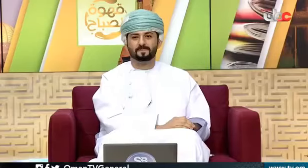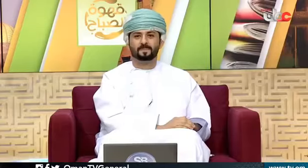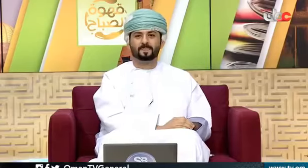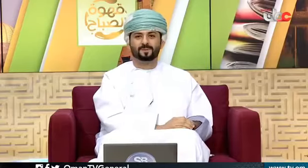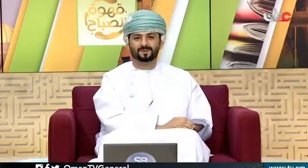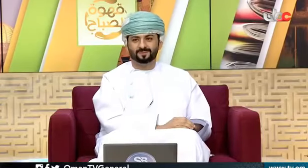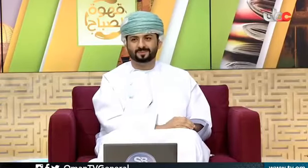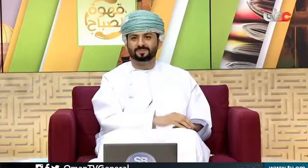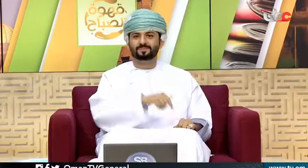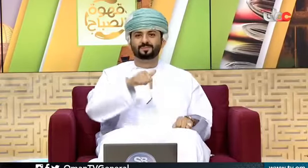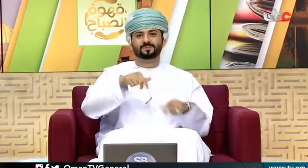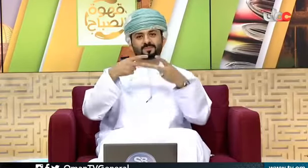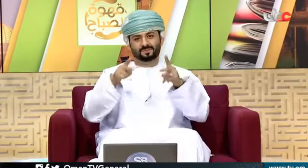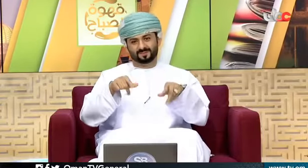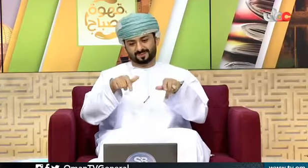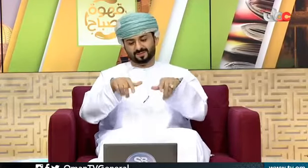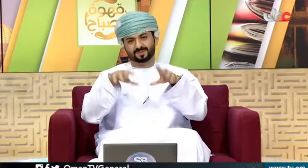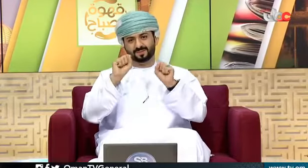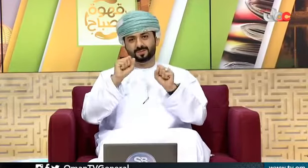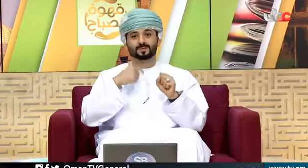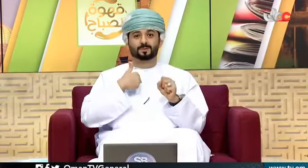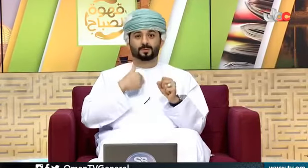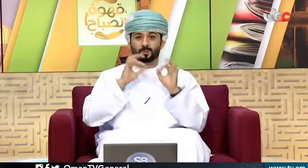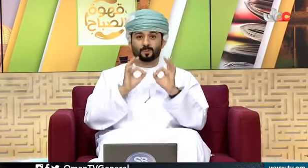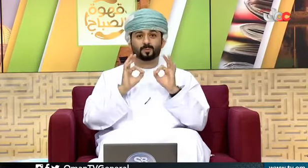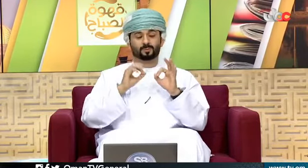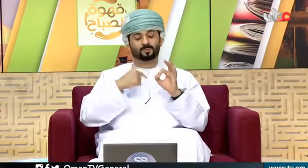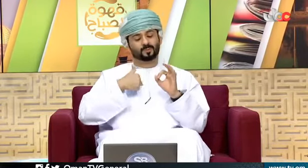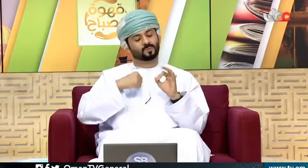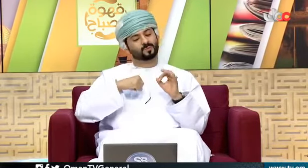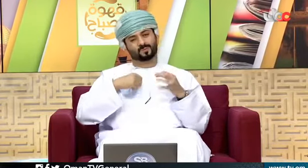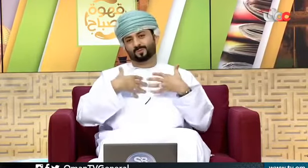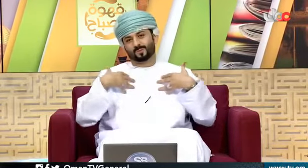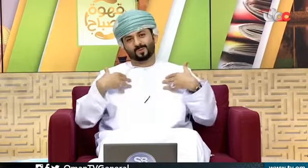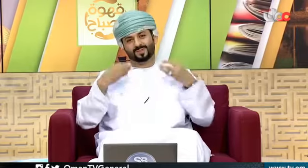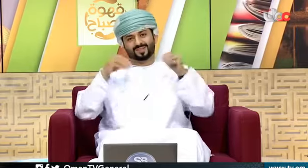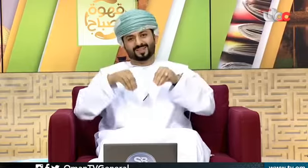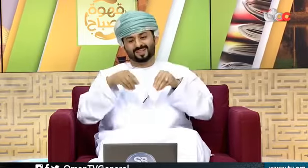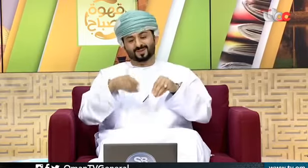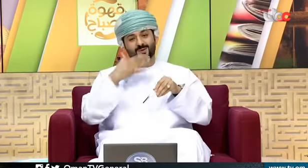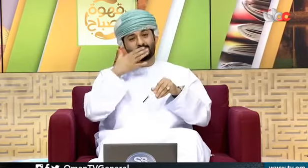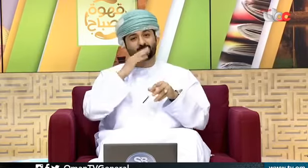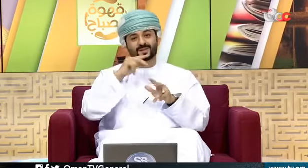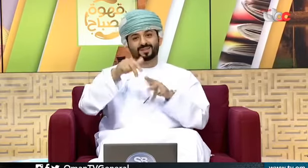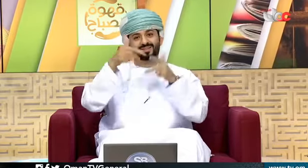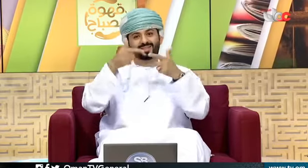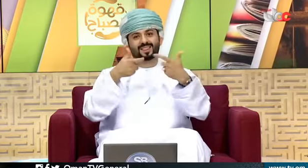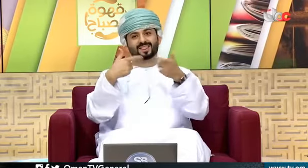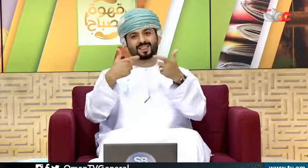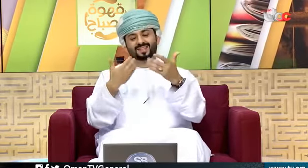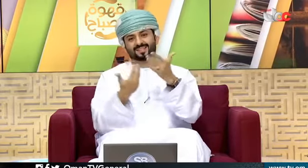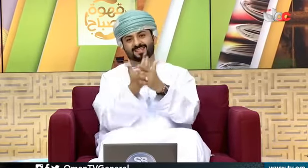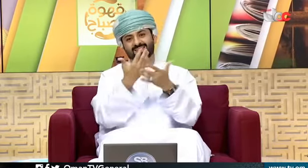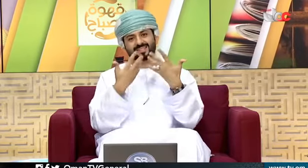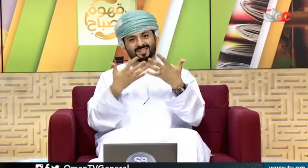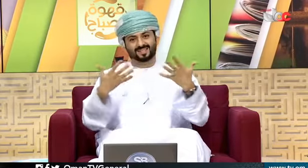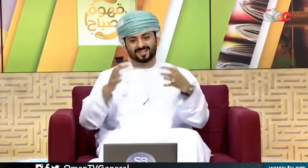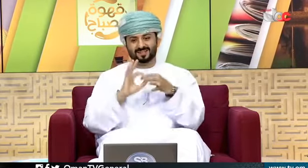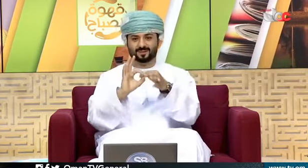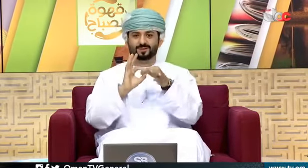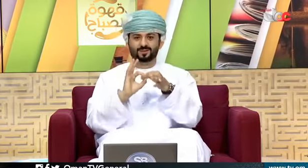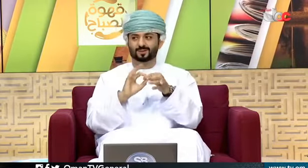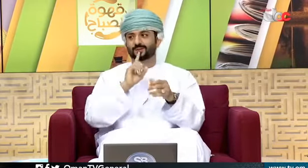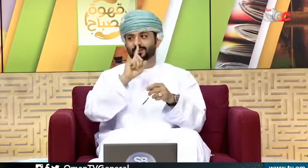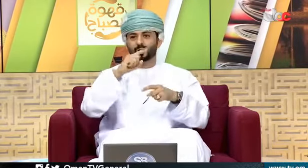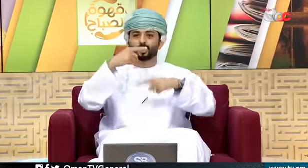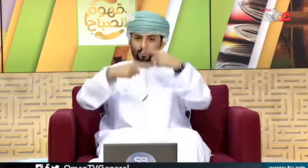جزيلا لك. طبعا نحن يعني الحمد لله فخورون في هذا التواصل